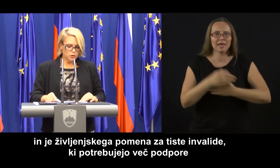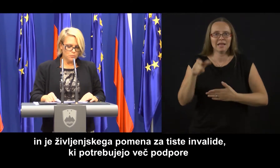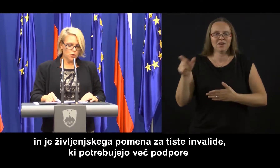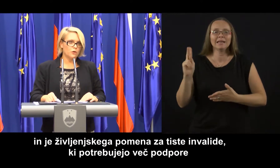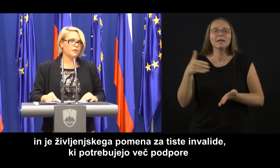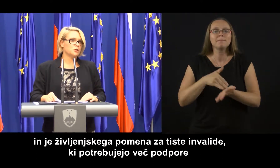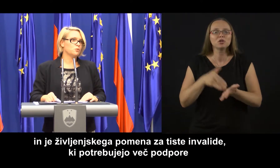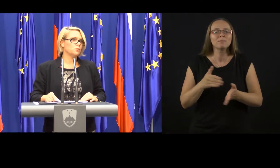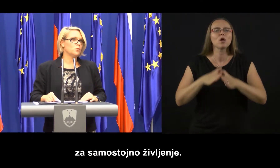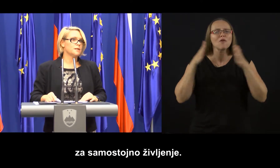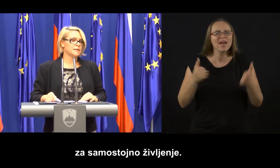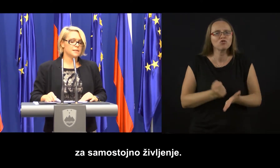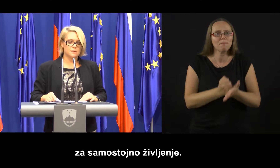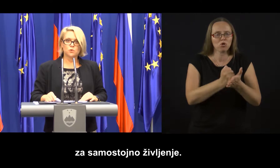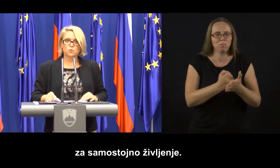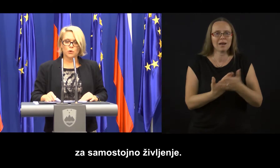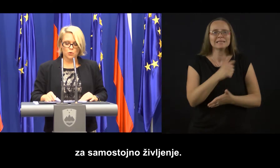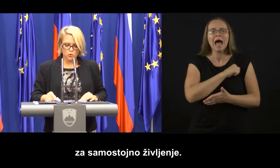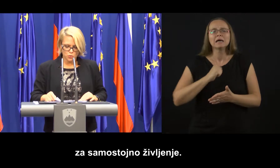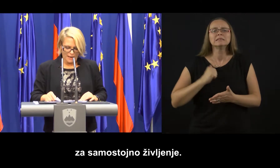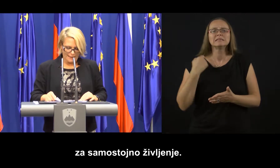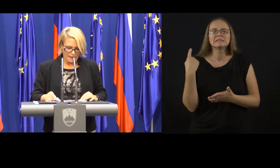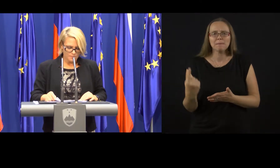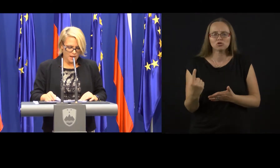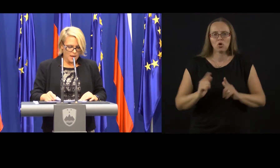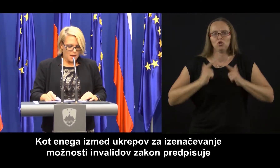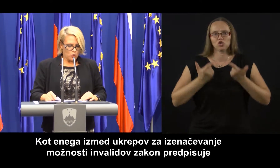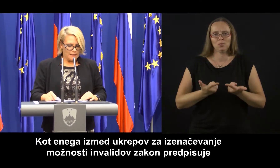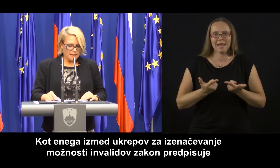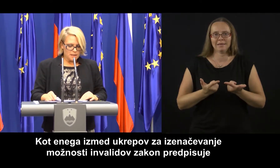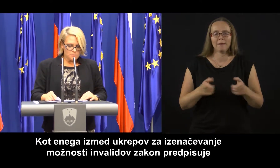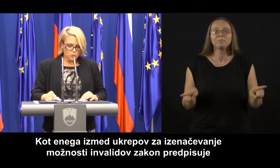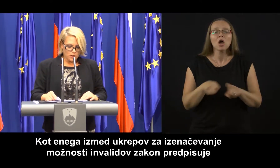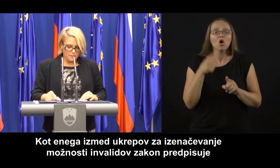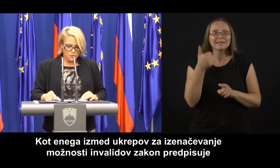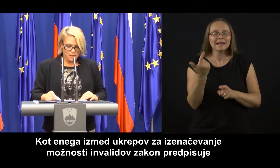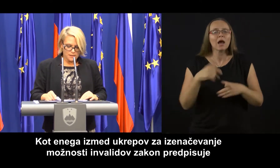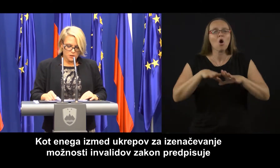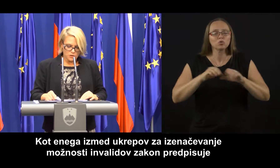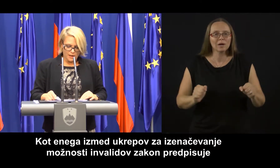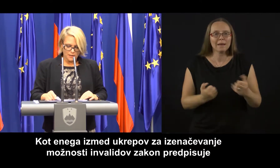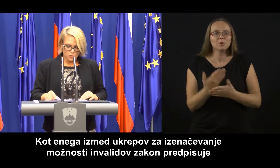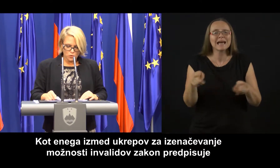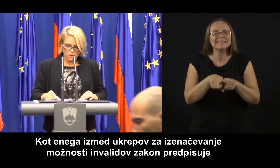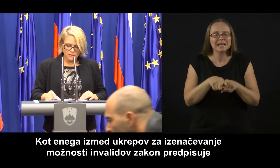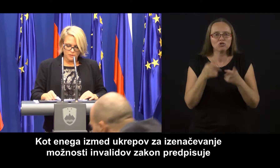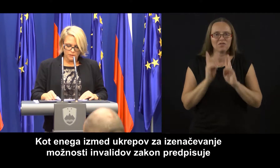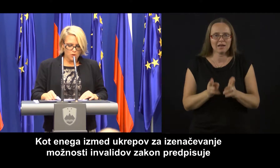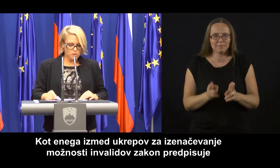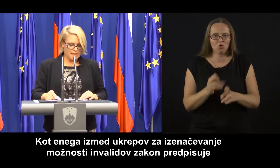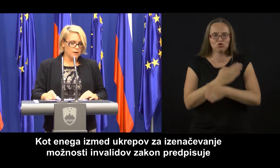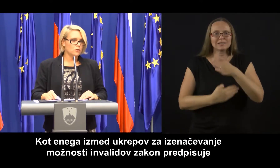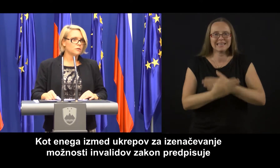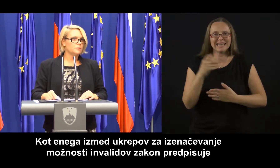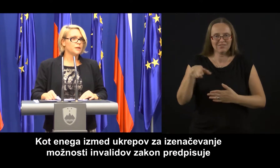ki potrebujejo več podpore za samostojno življenje. Kot enega izmed ukrepov za izenačevanje možnosti